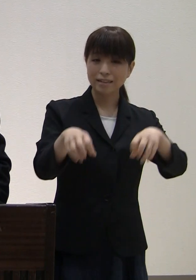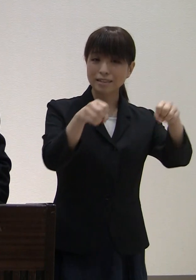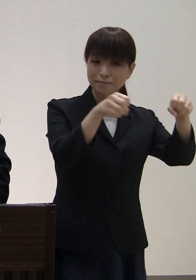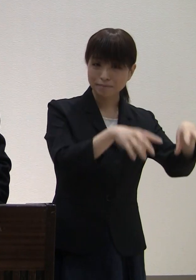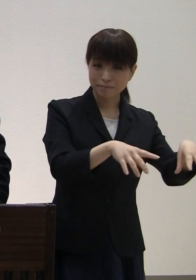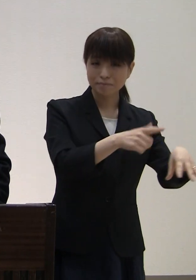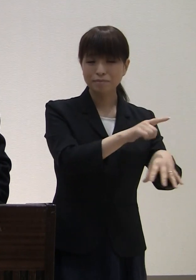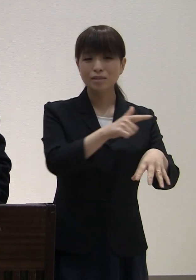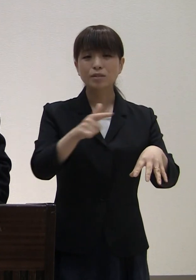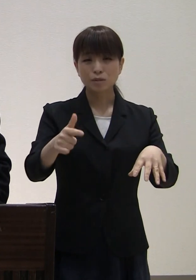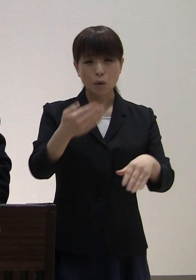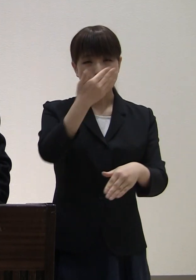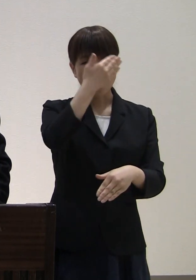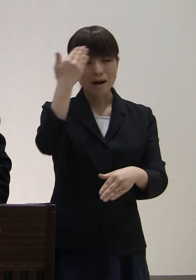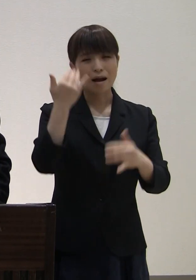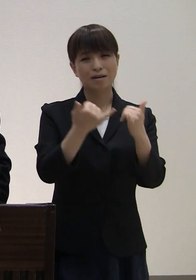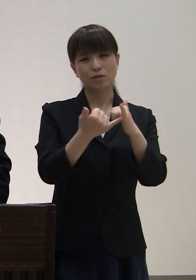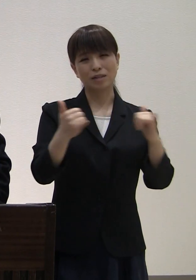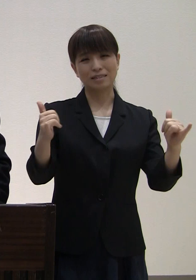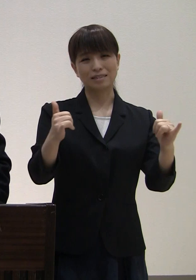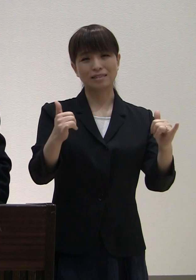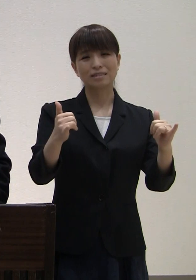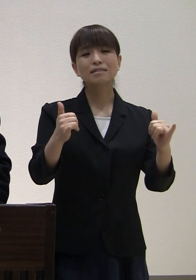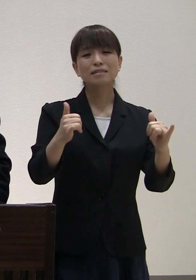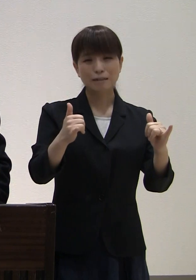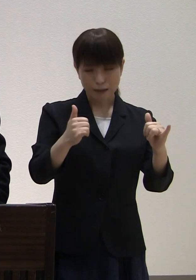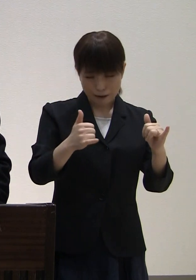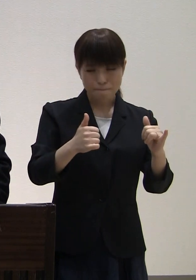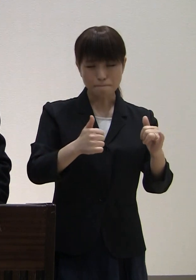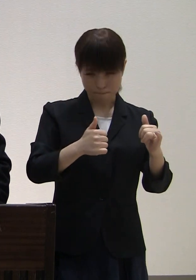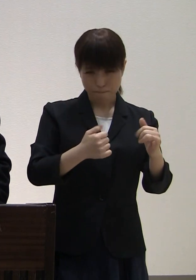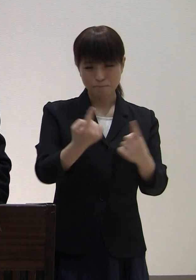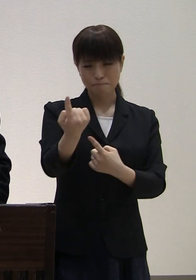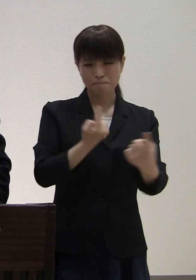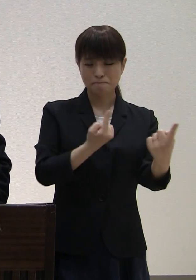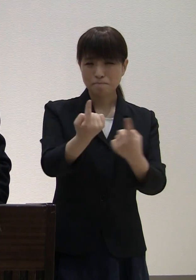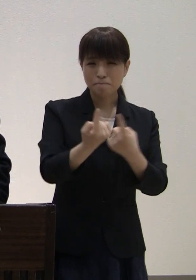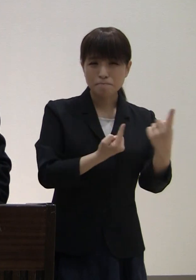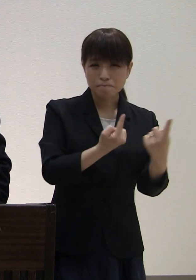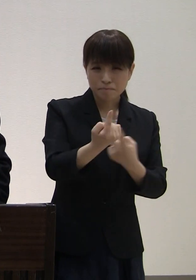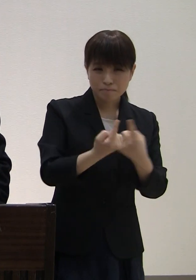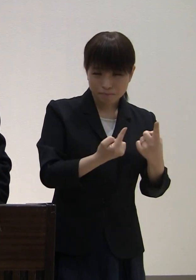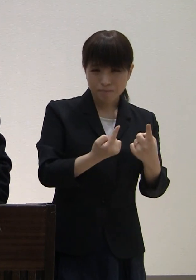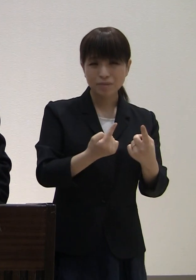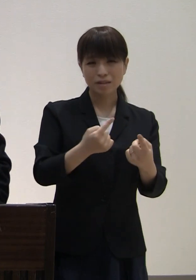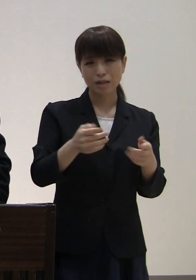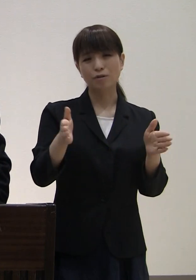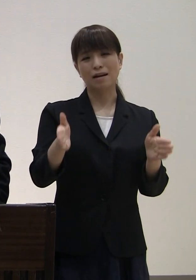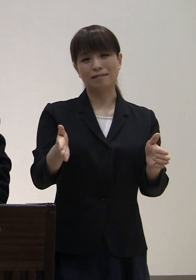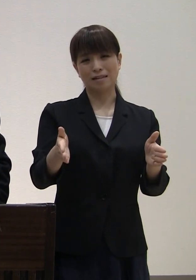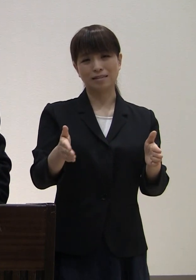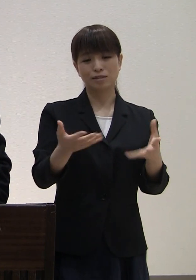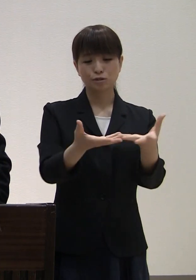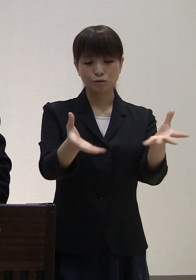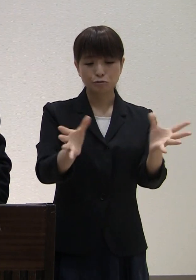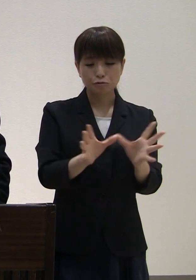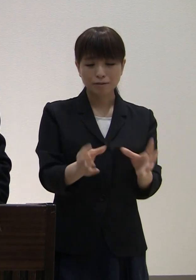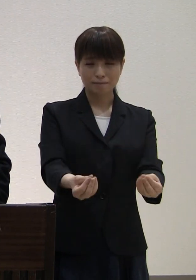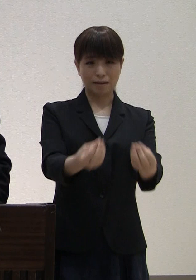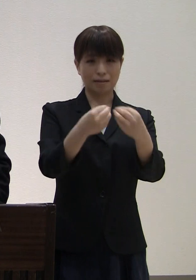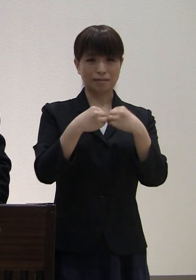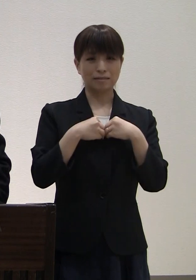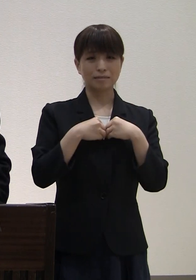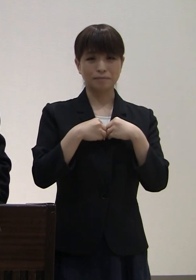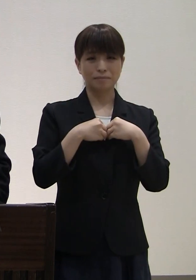世代を中心に人の往来が大変多い時期であります。クラスター、感